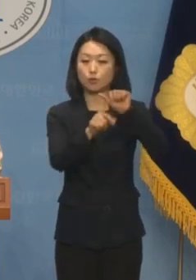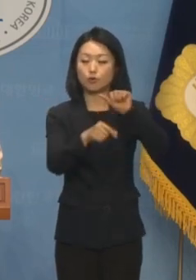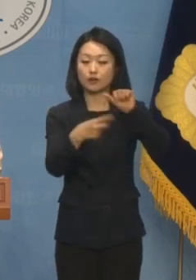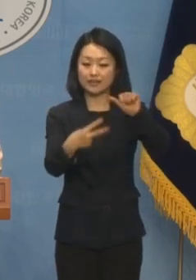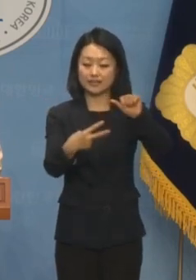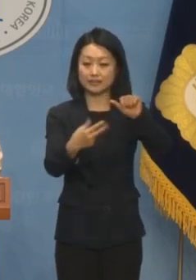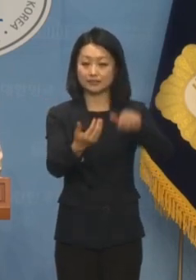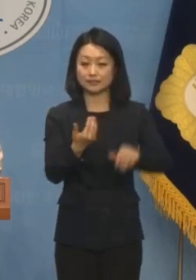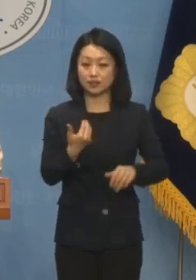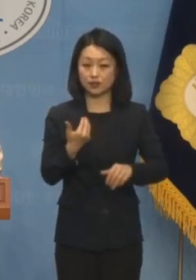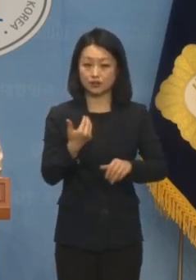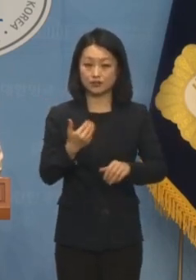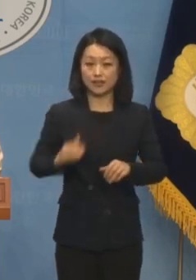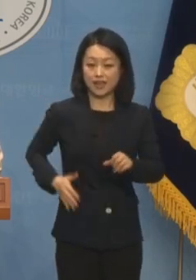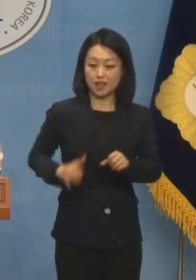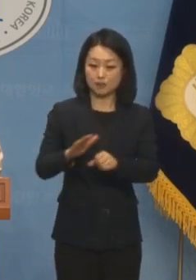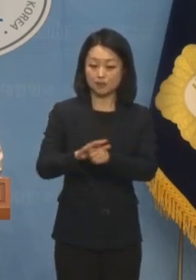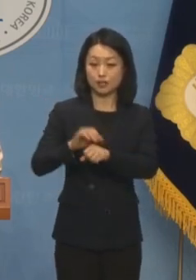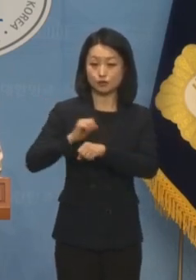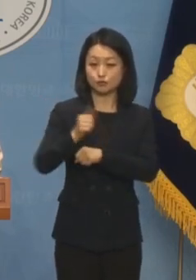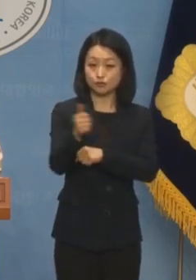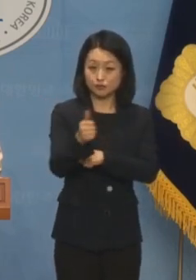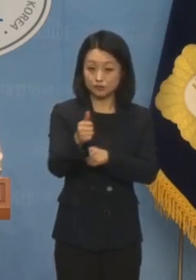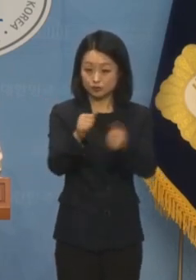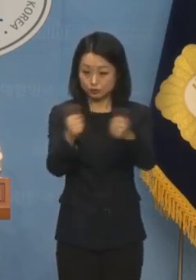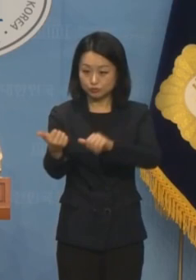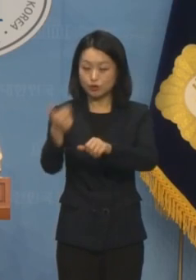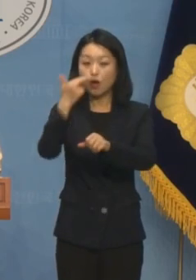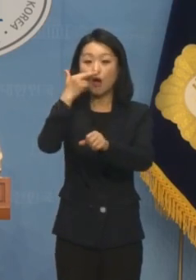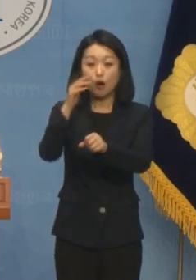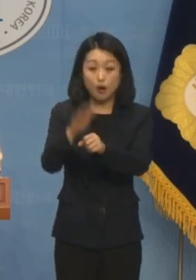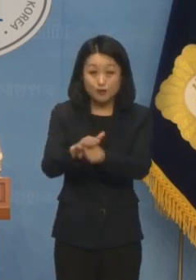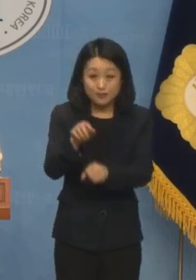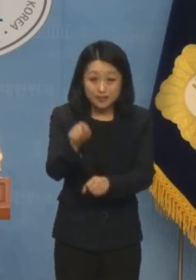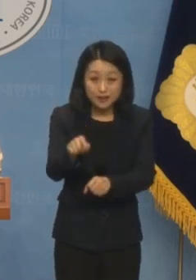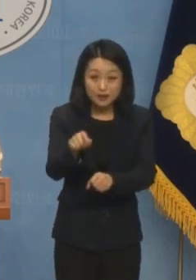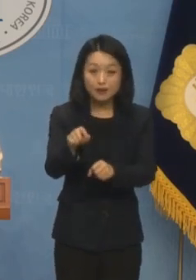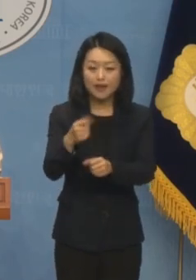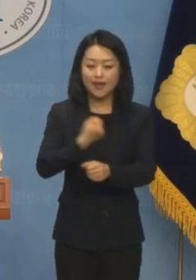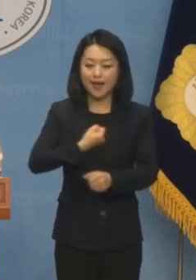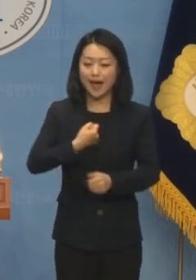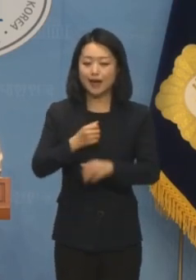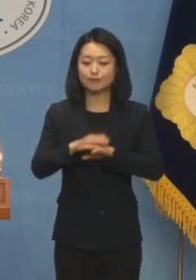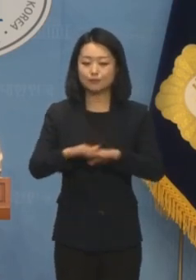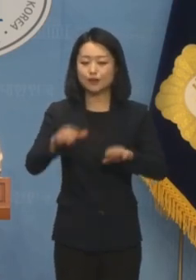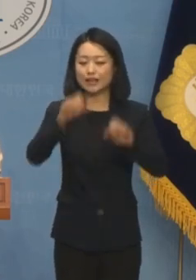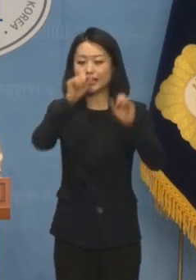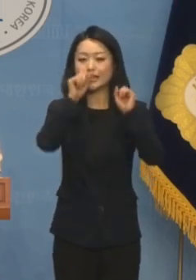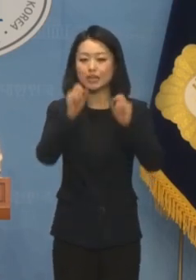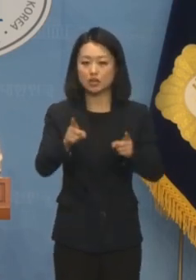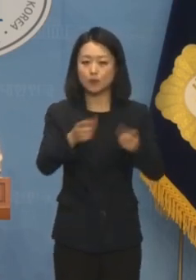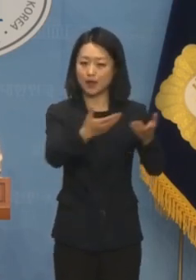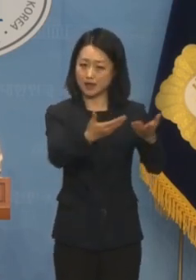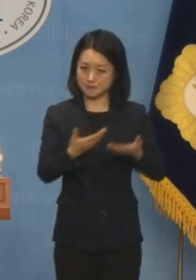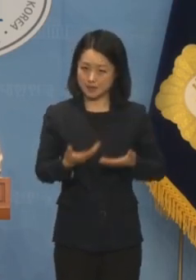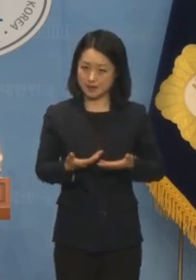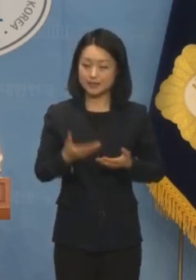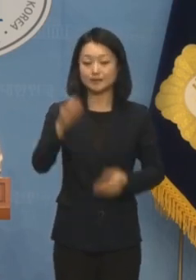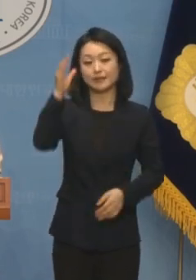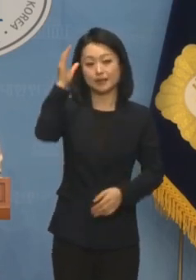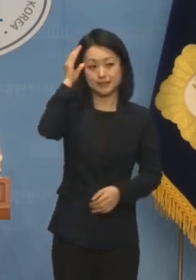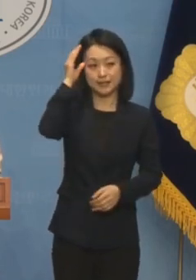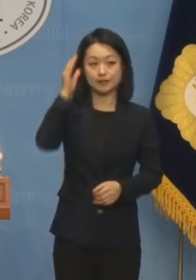전 해병대 최상병의 억울한 죽음의 한을 풀어줄 기회가 올 수 있을